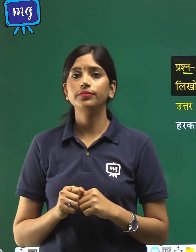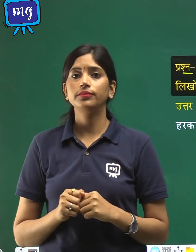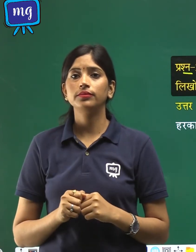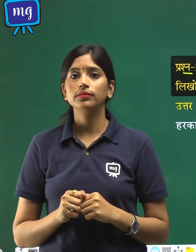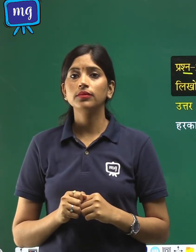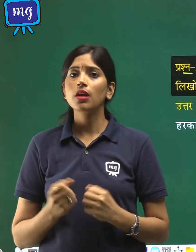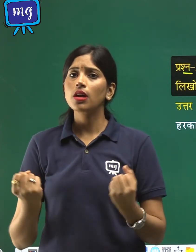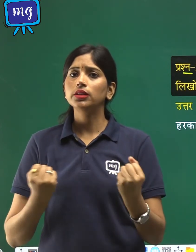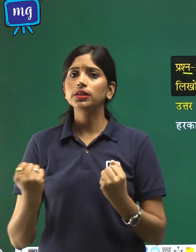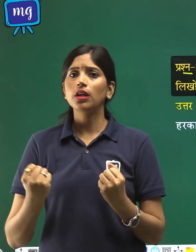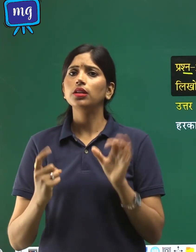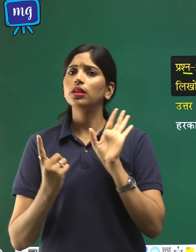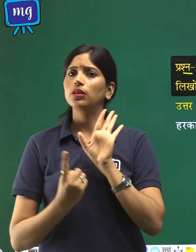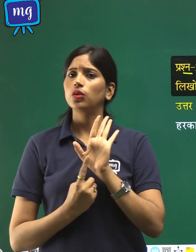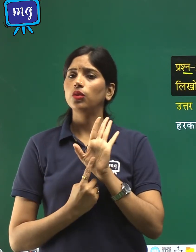साधनों के